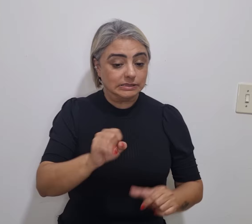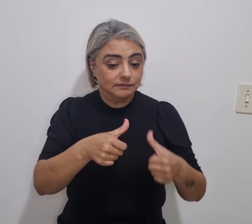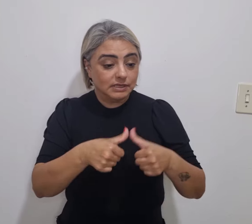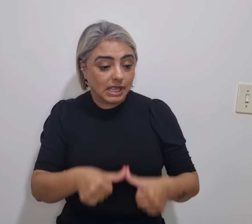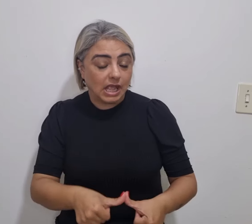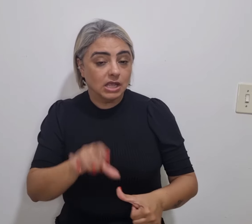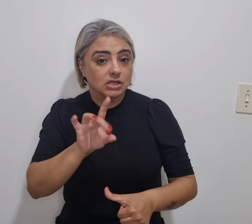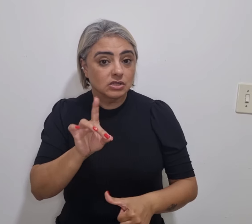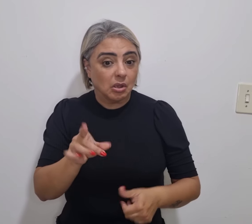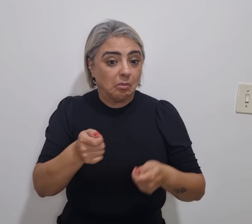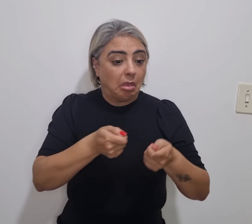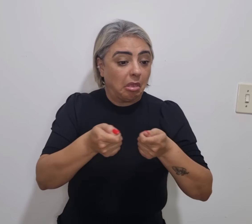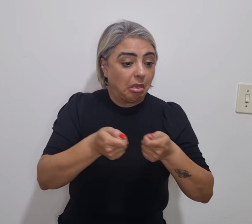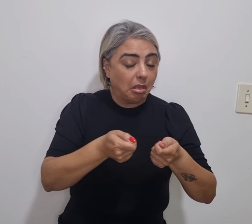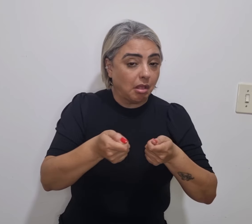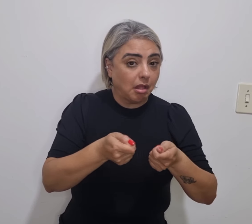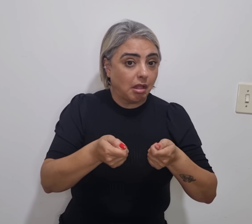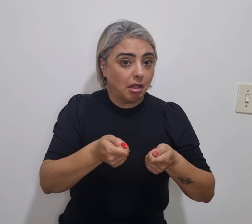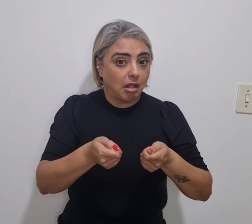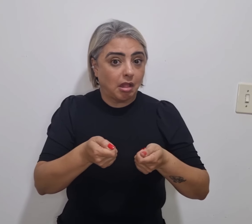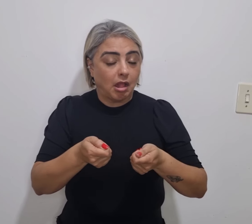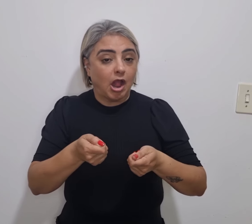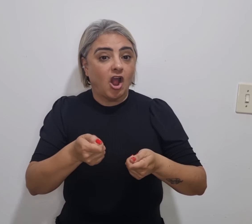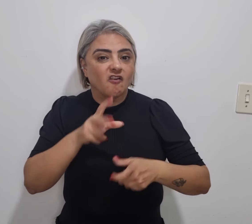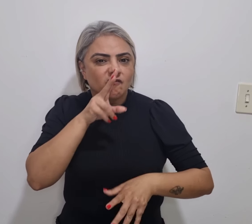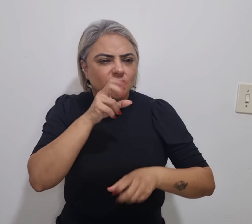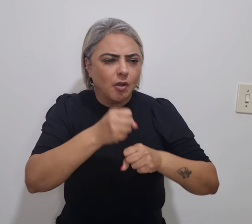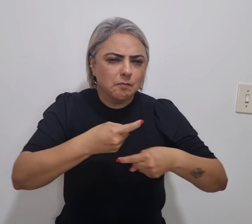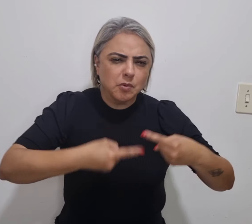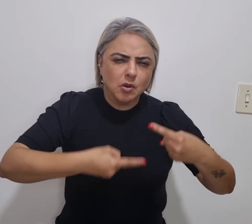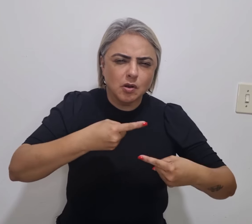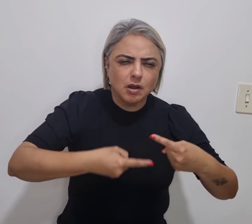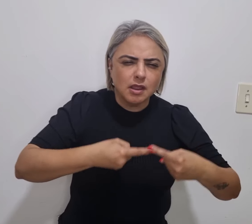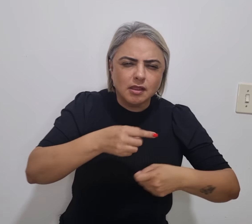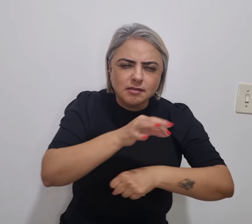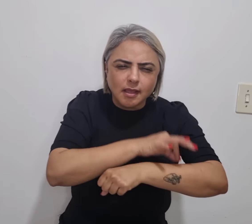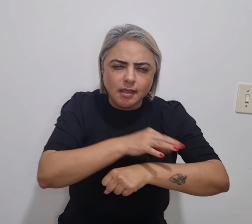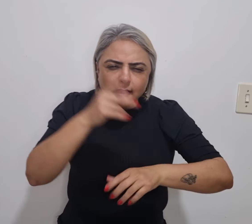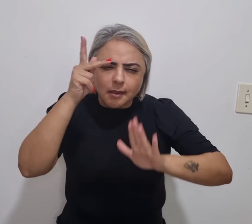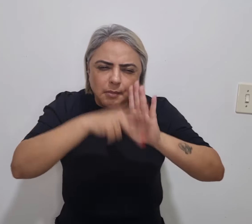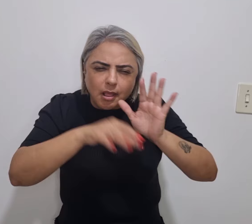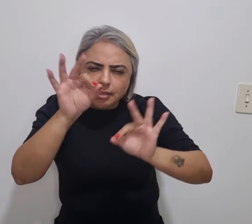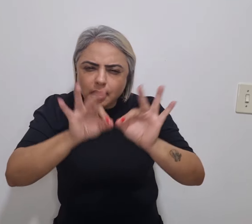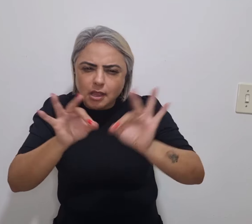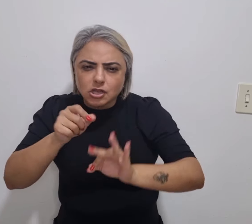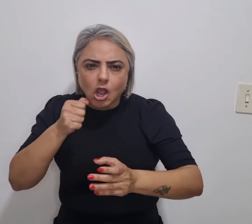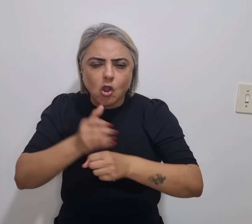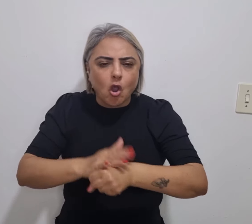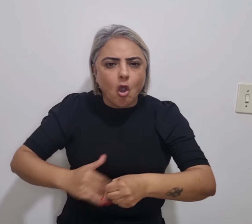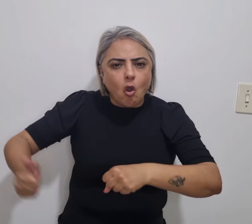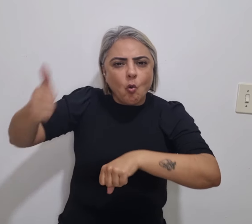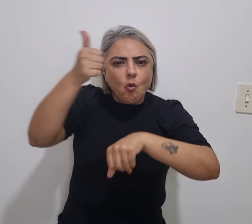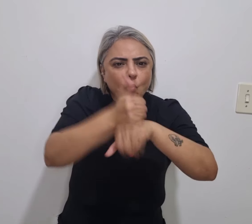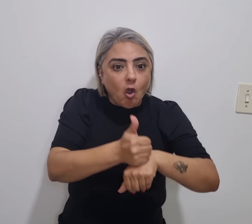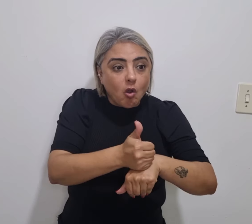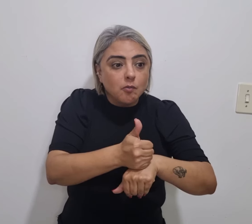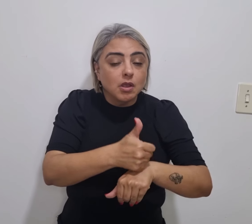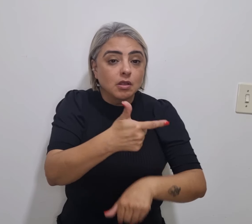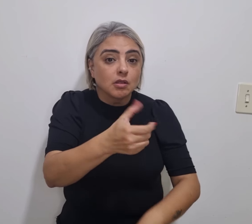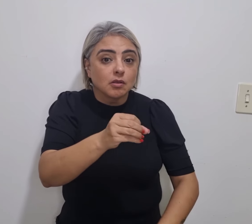sob a condução das forças políticas que arquitetaram e consumaram o golpe de Estado de